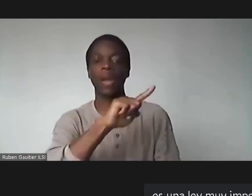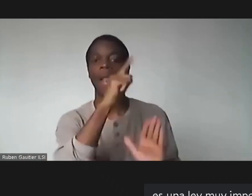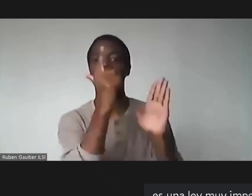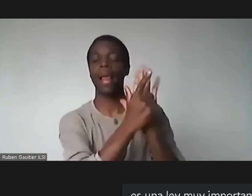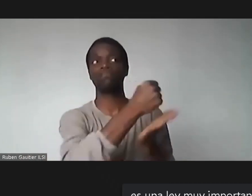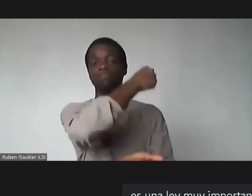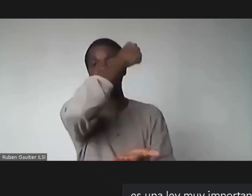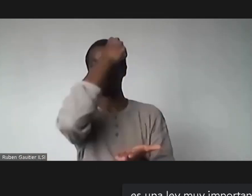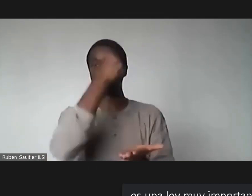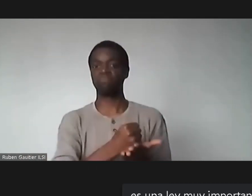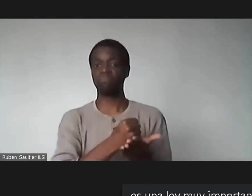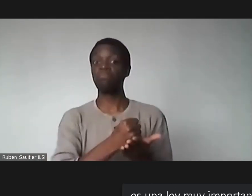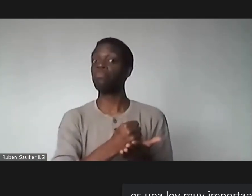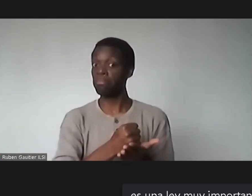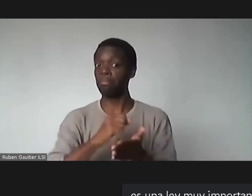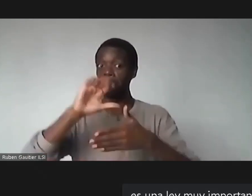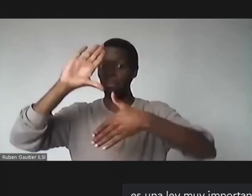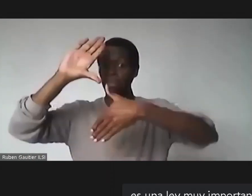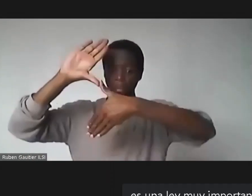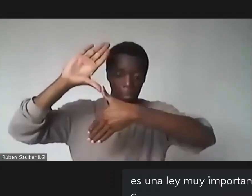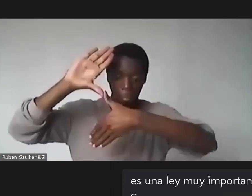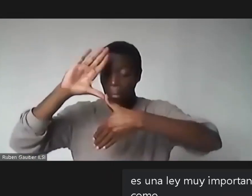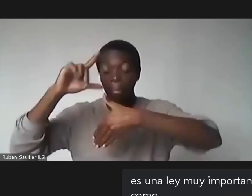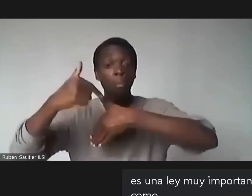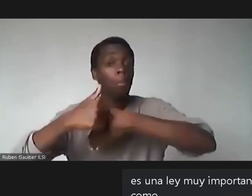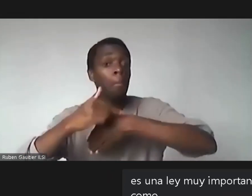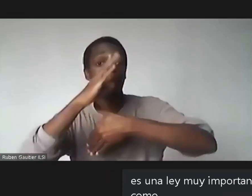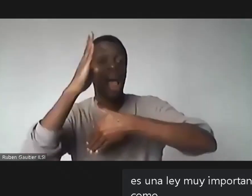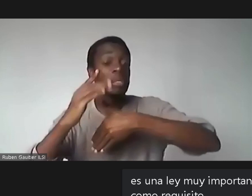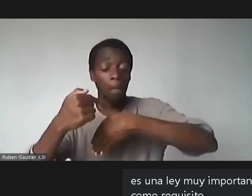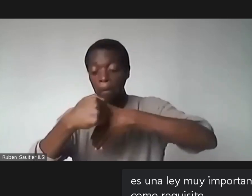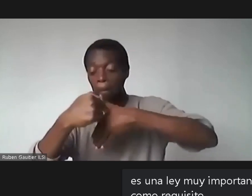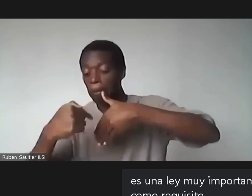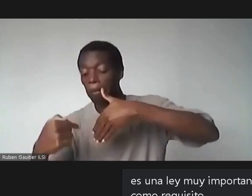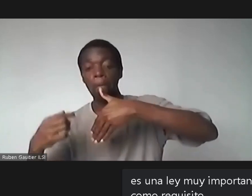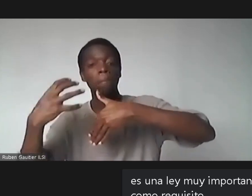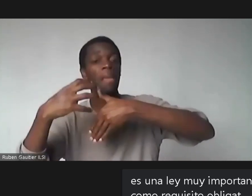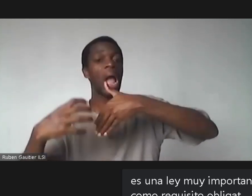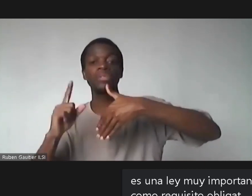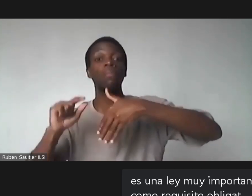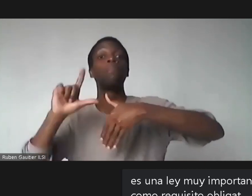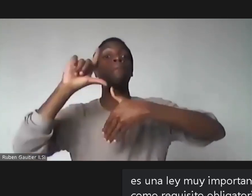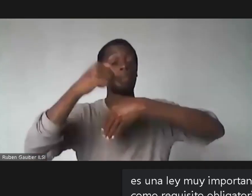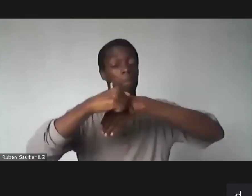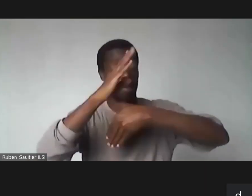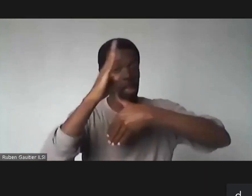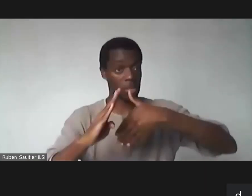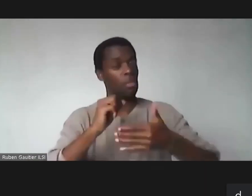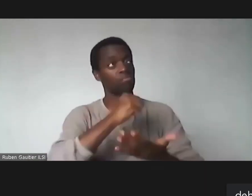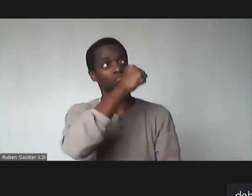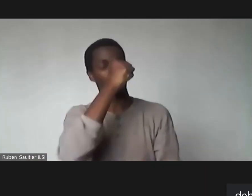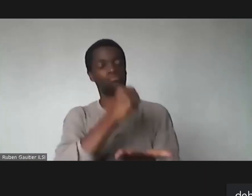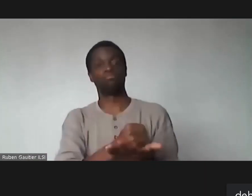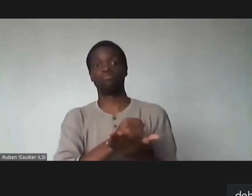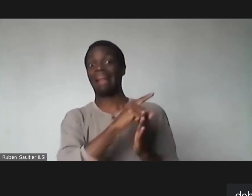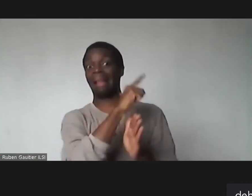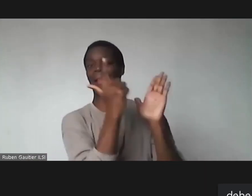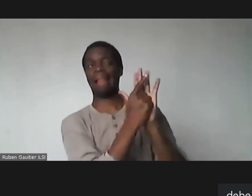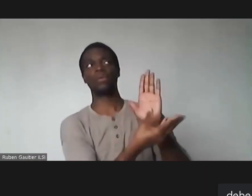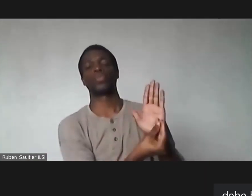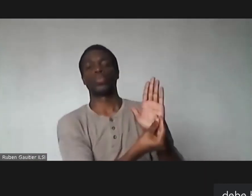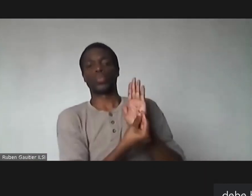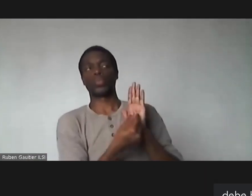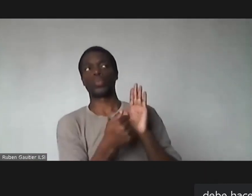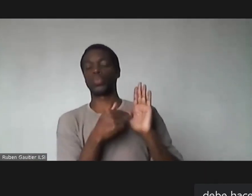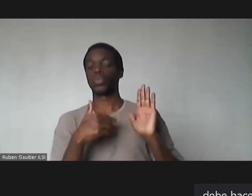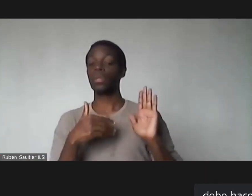que es obligatorio, que el instituto no puede abrir mano, tiene que hacer porque está en la ley. Y eso es muy importante y creo que colaboró un poco